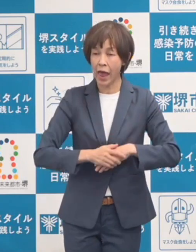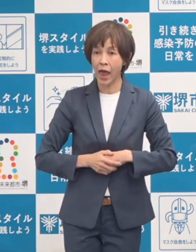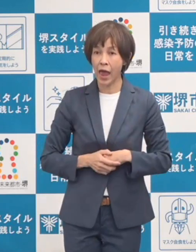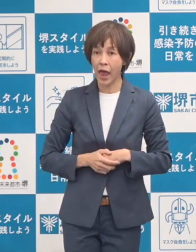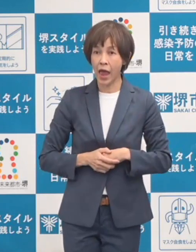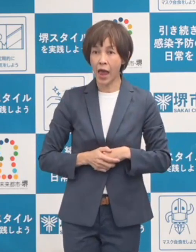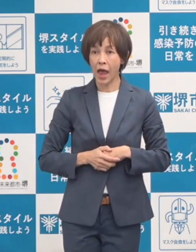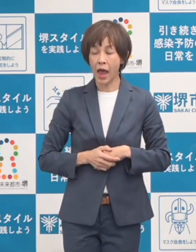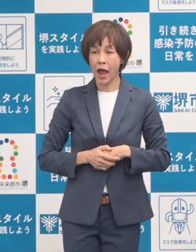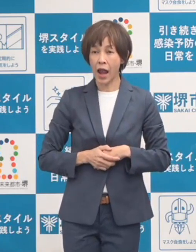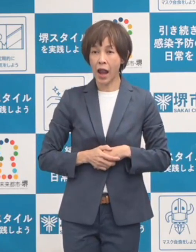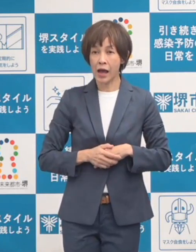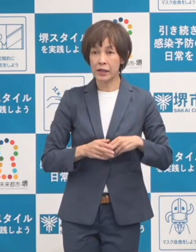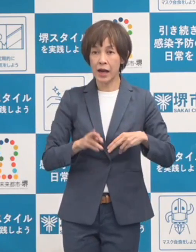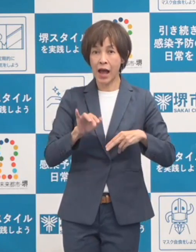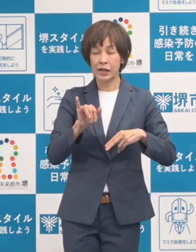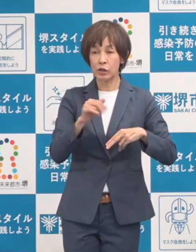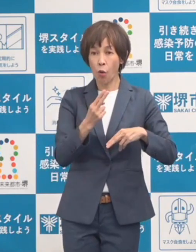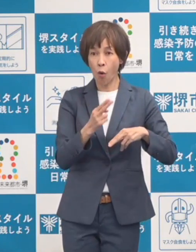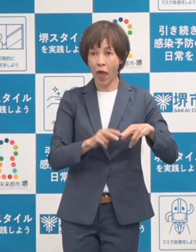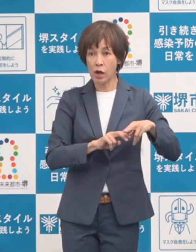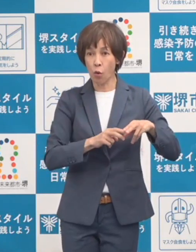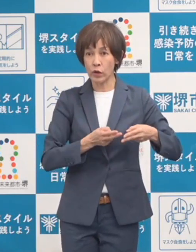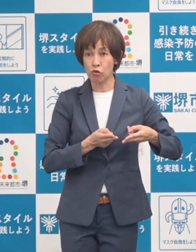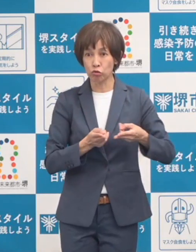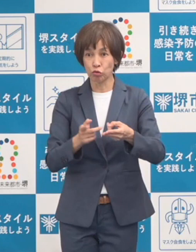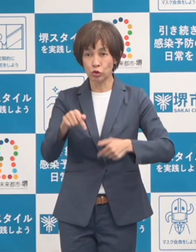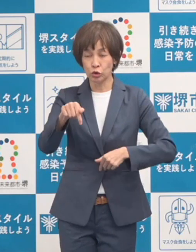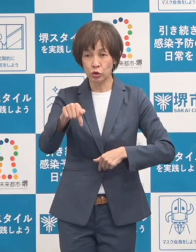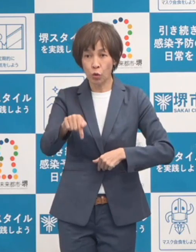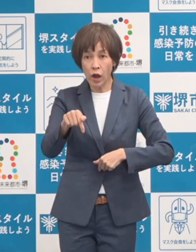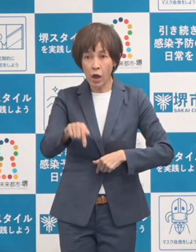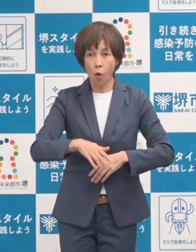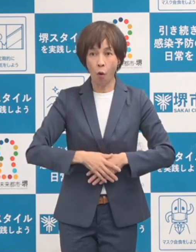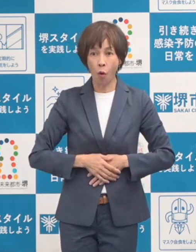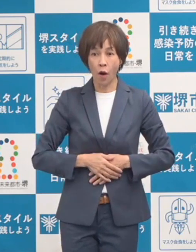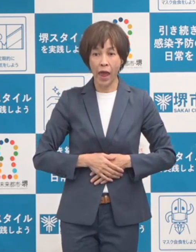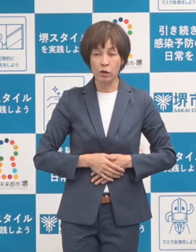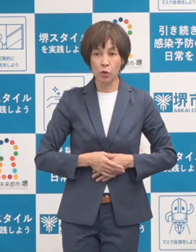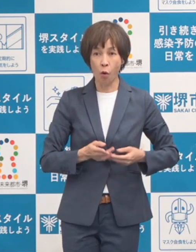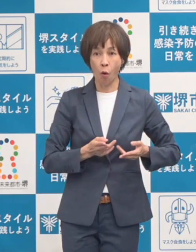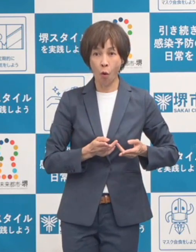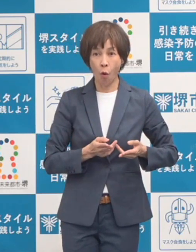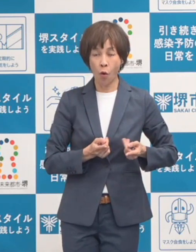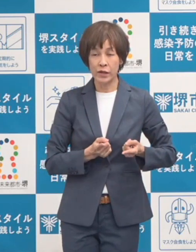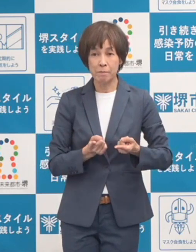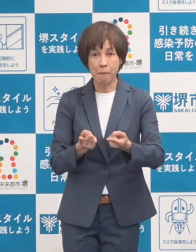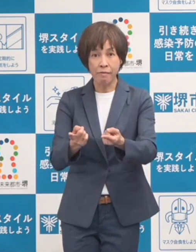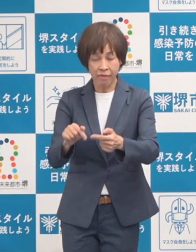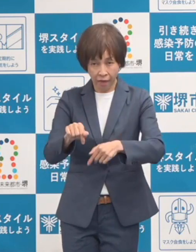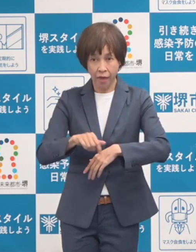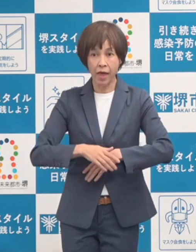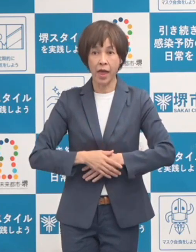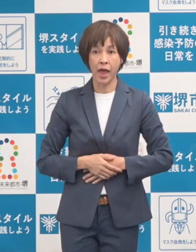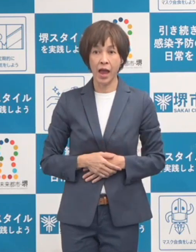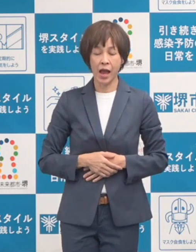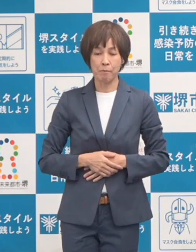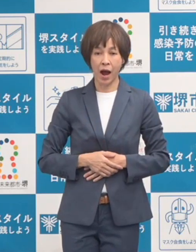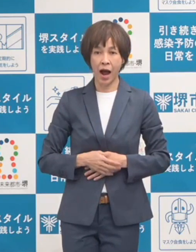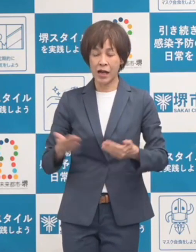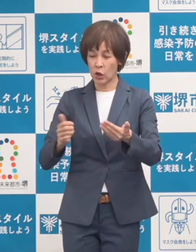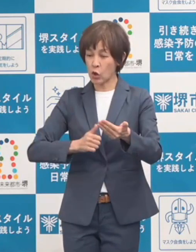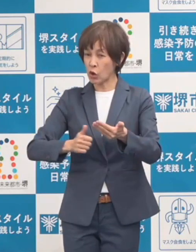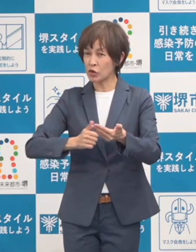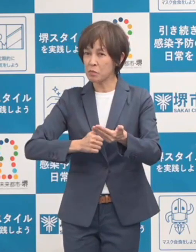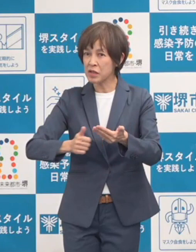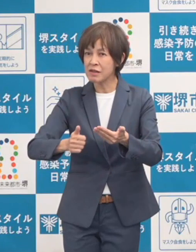ライトレールを引くという構想の中にですね、あそこまでレールを引っ張っていって通勤の利便性を